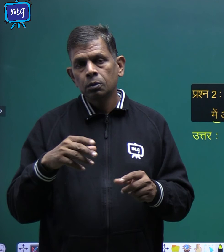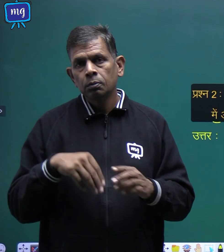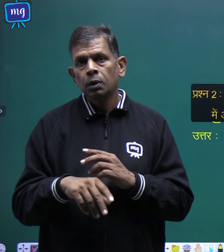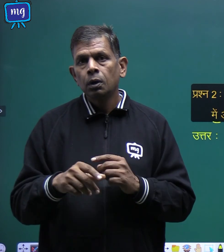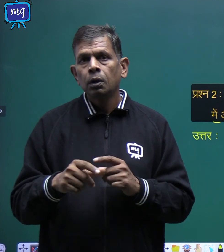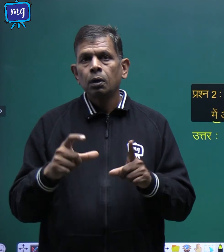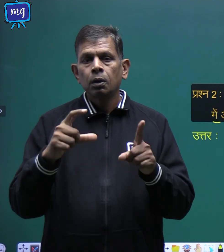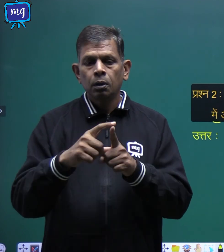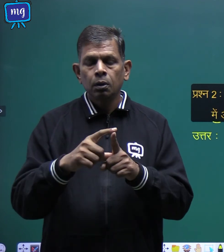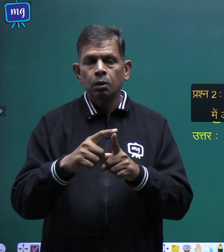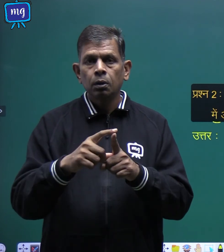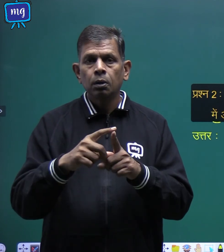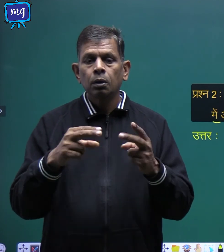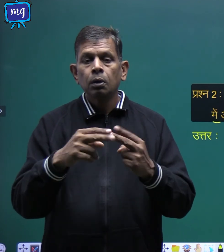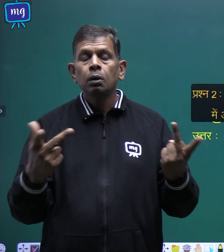अंतर लिखें।